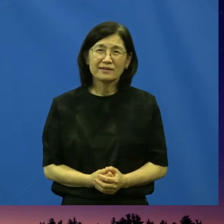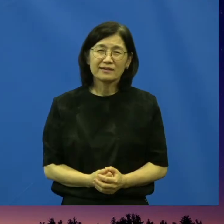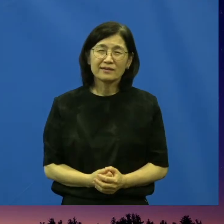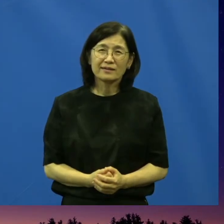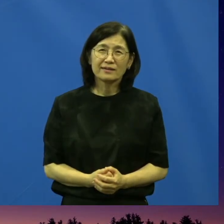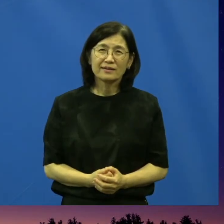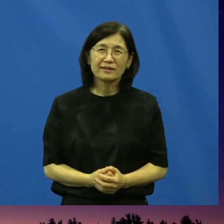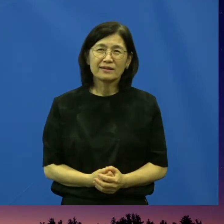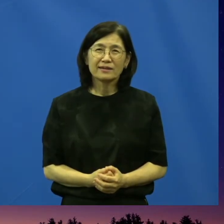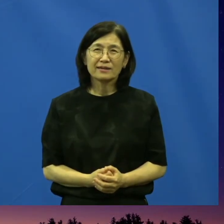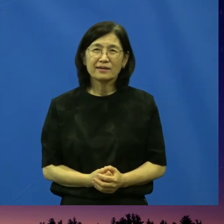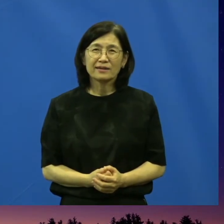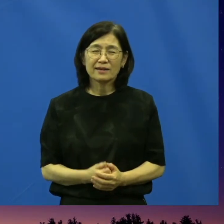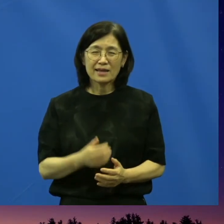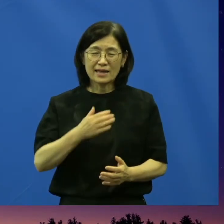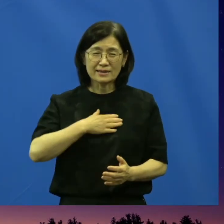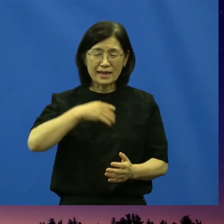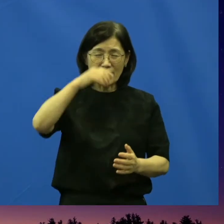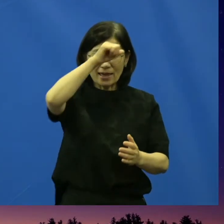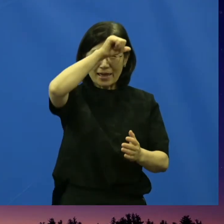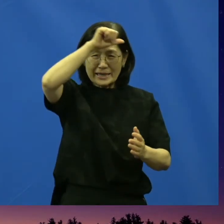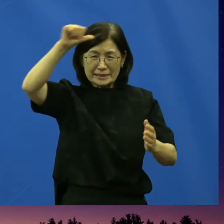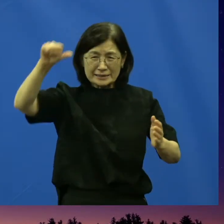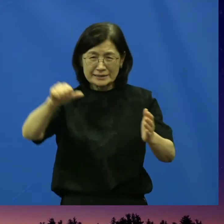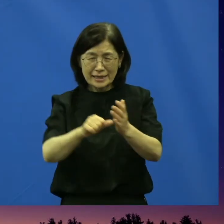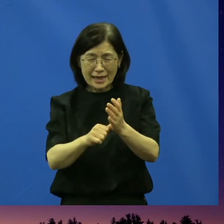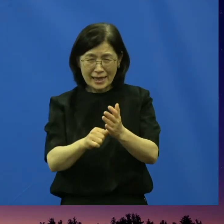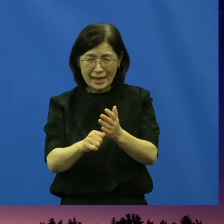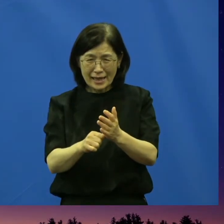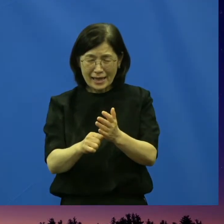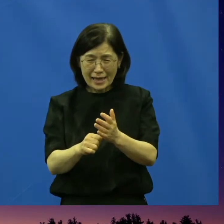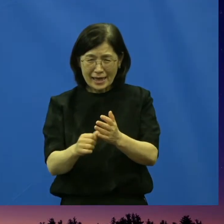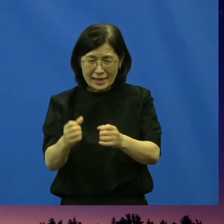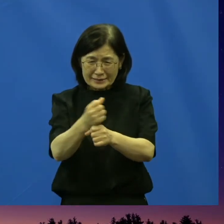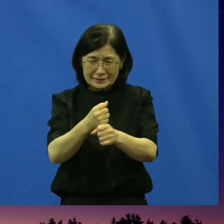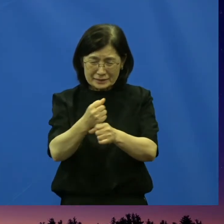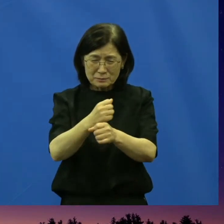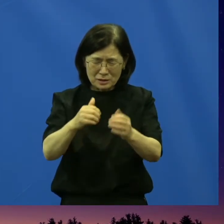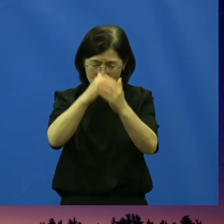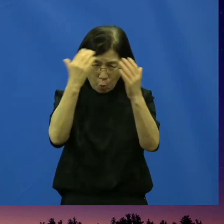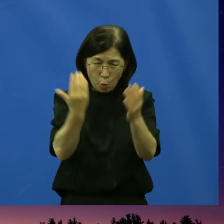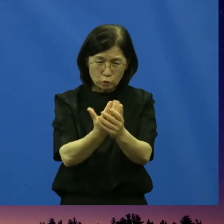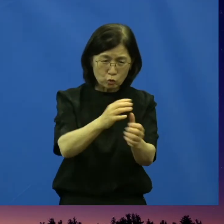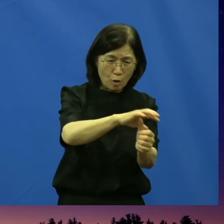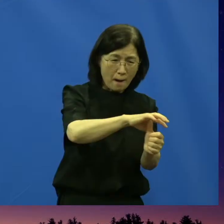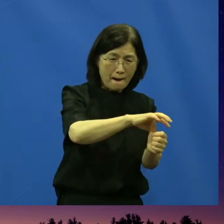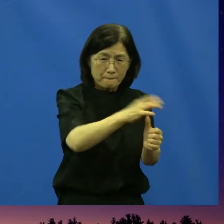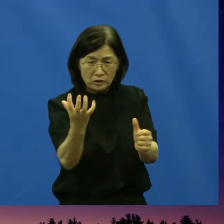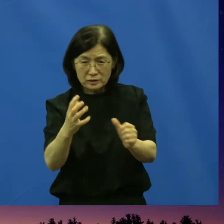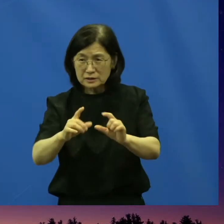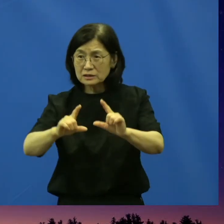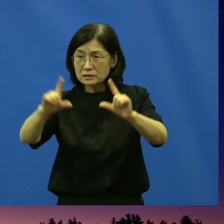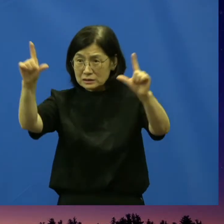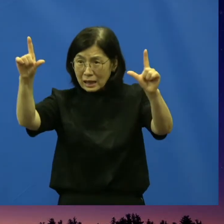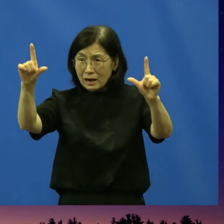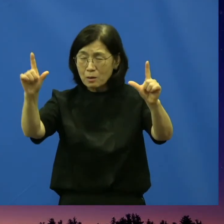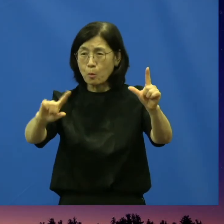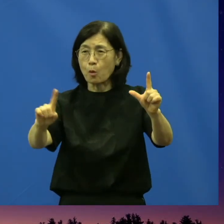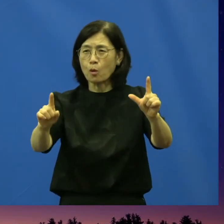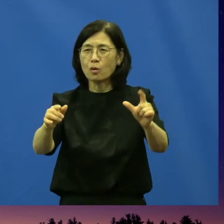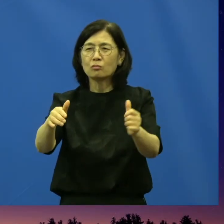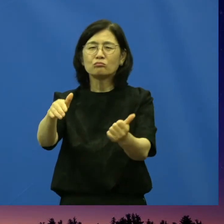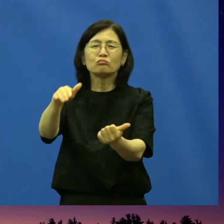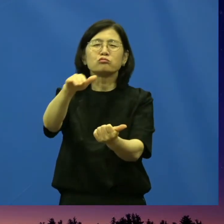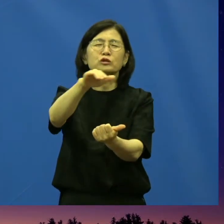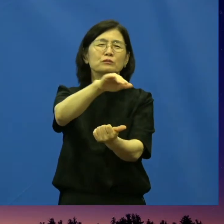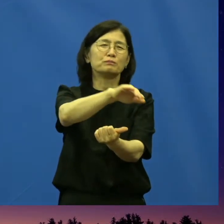내 인생의 짐이 다 벗겨지는 날이 올까? 없어요. 딱 한 군데에서 무덤 가보세요. 돌아가시고 나면 없어요. 누가